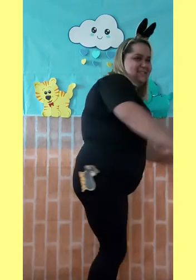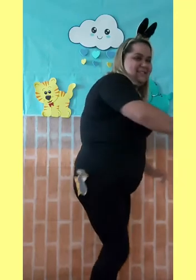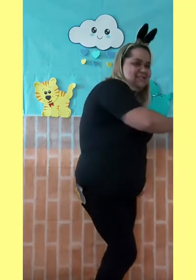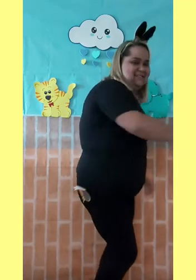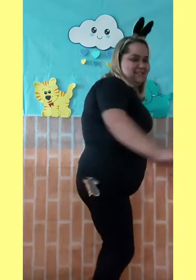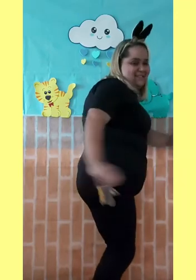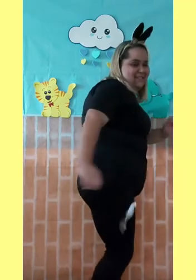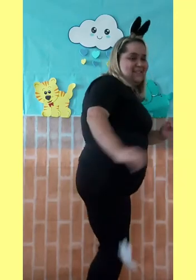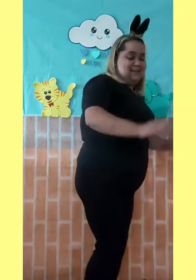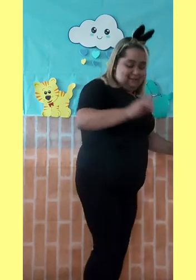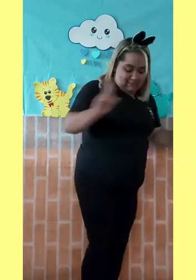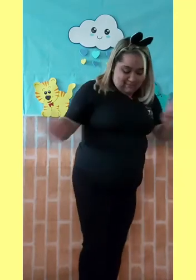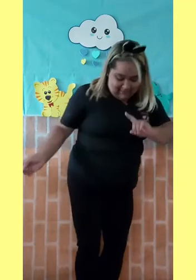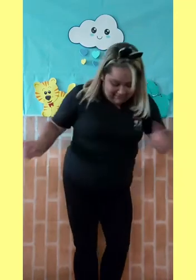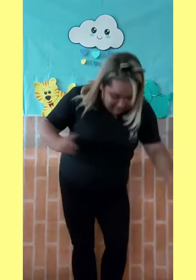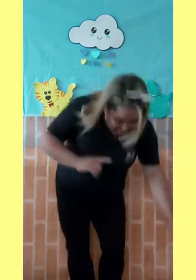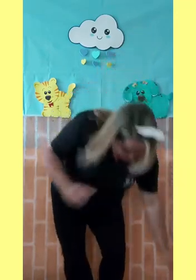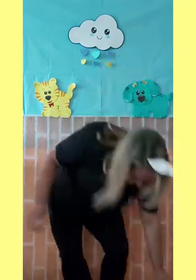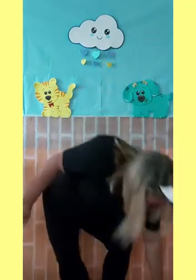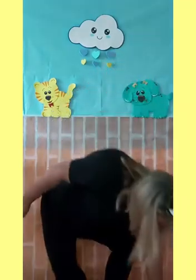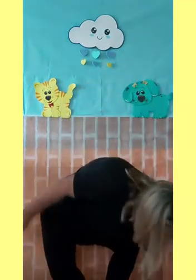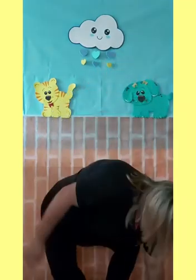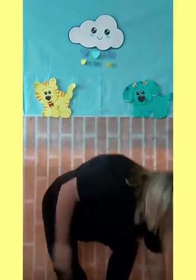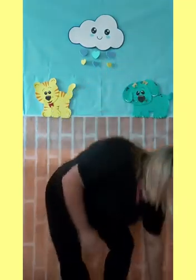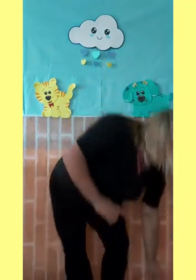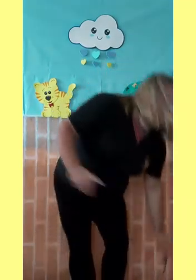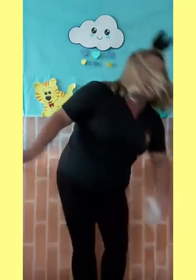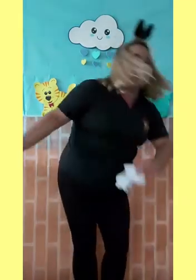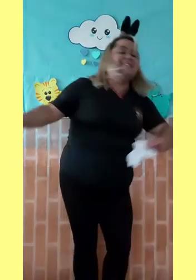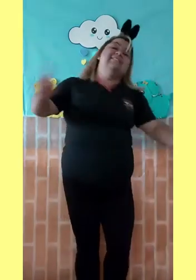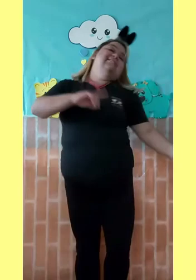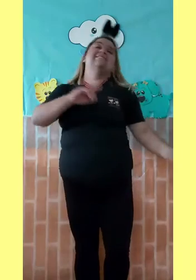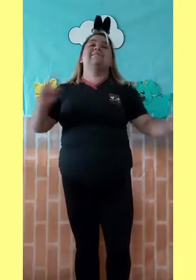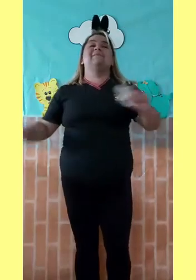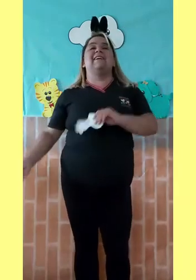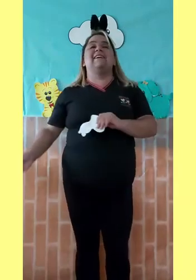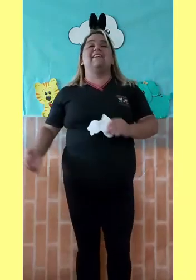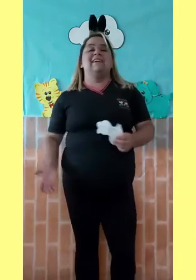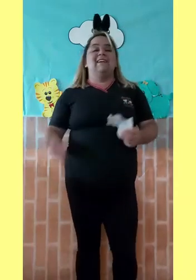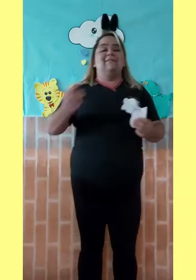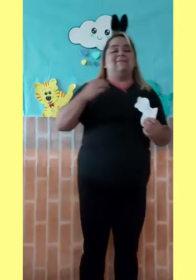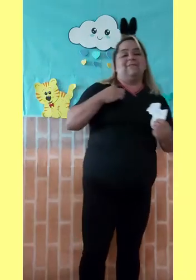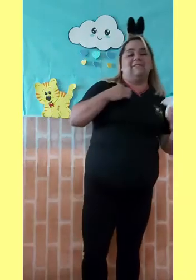sacudim Mas a fomeguinha não parava de subir E